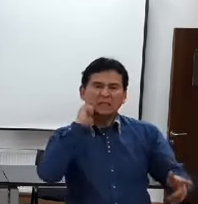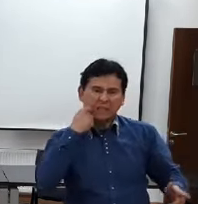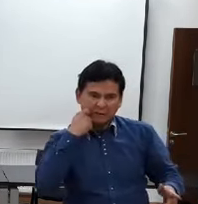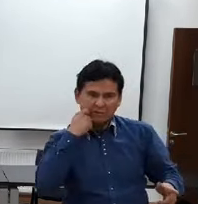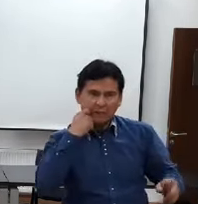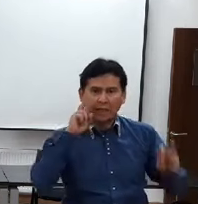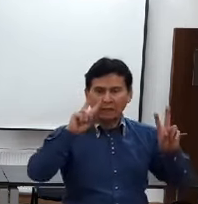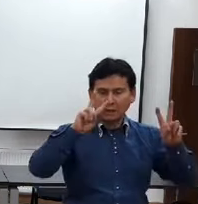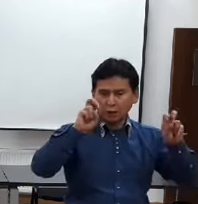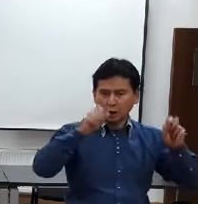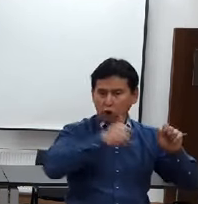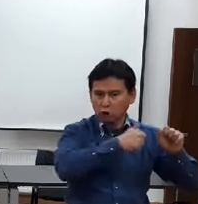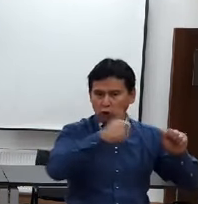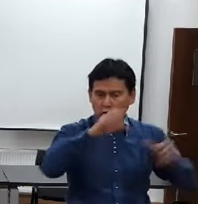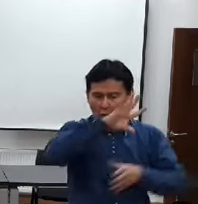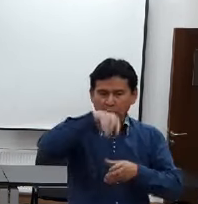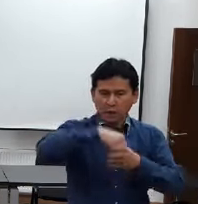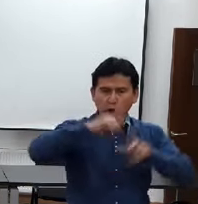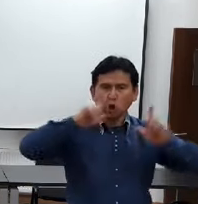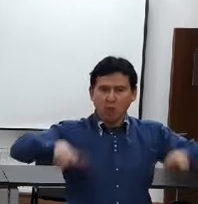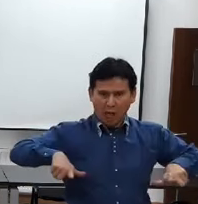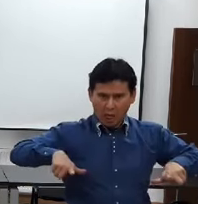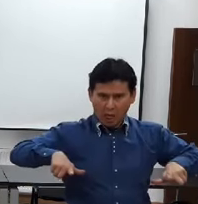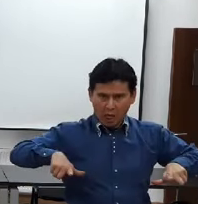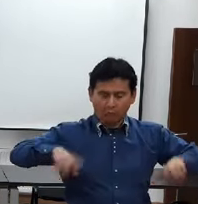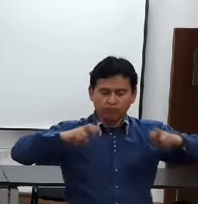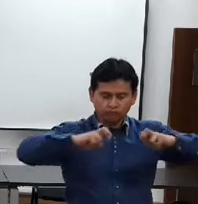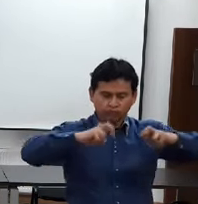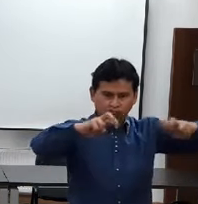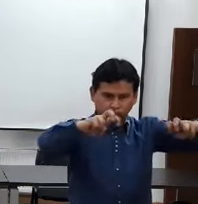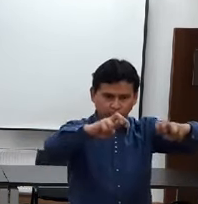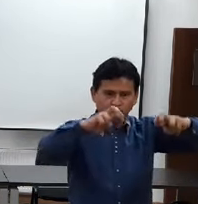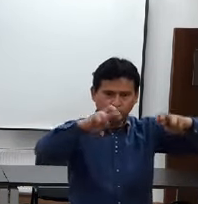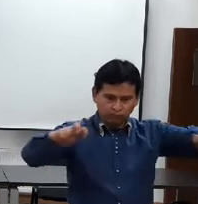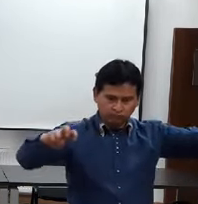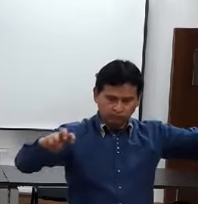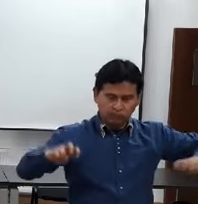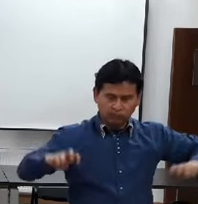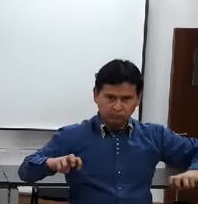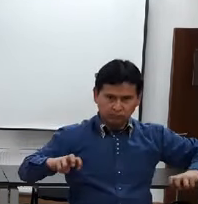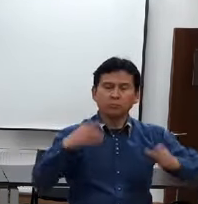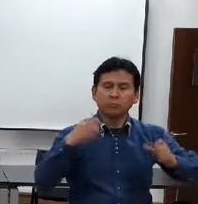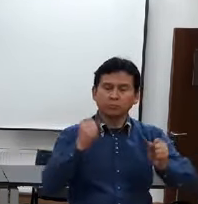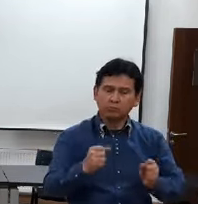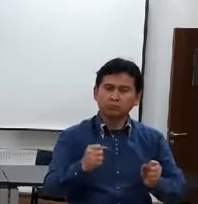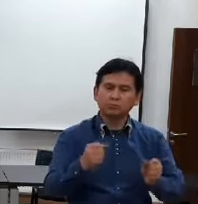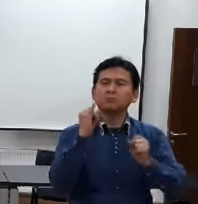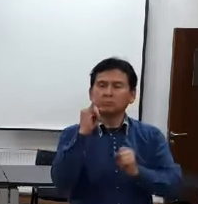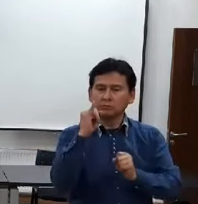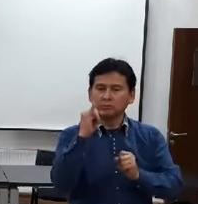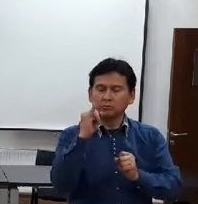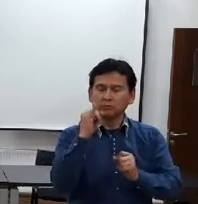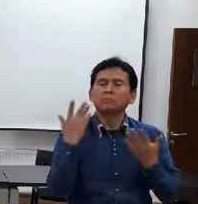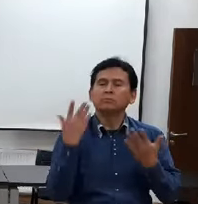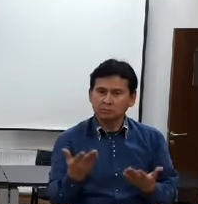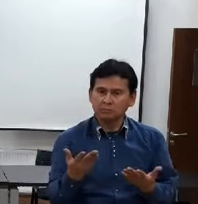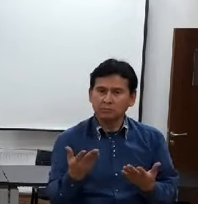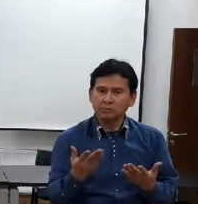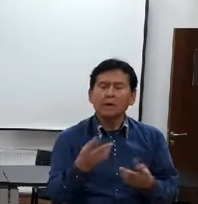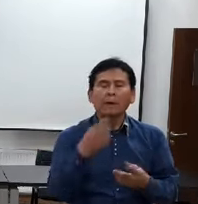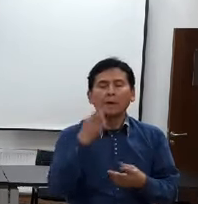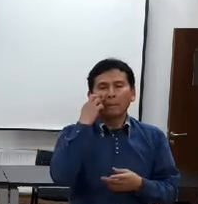estar todos en un salón aun cuando es bastante grande y extenso ese salón que fue efectivamente el